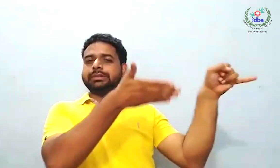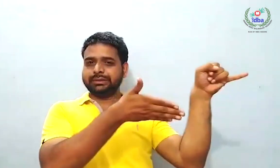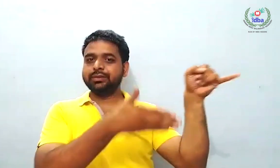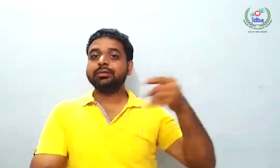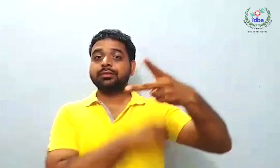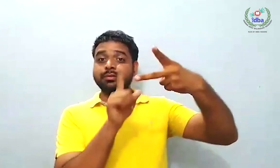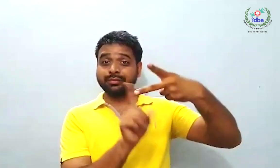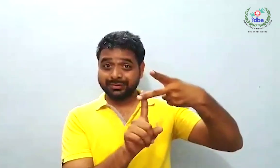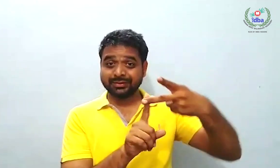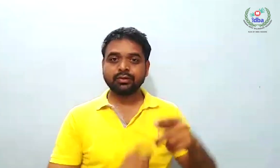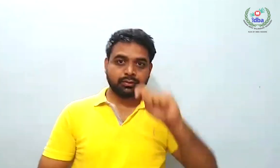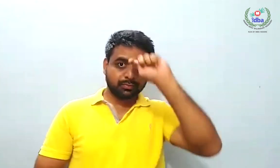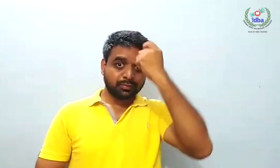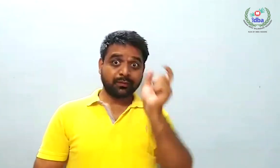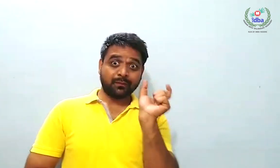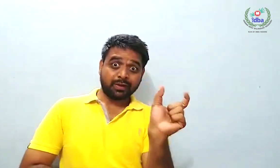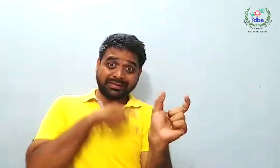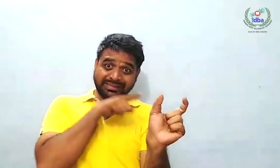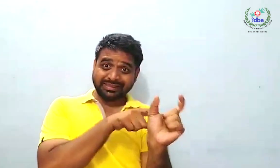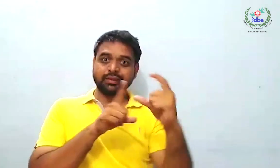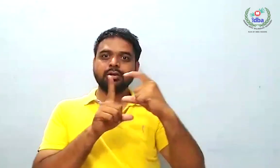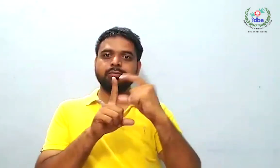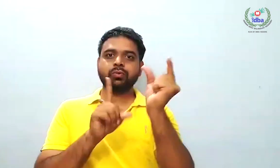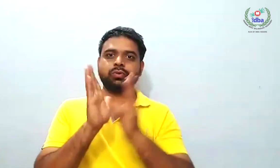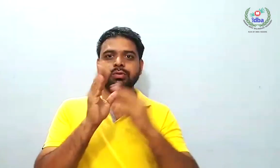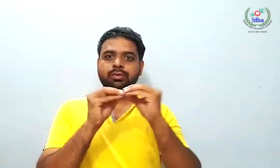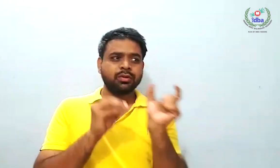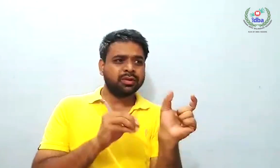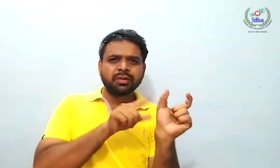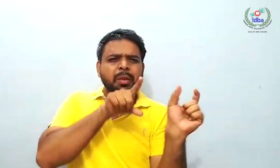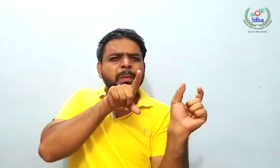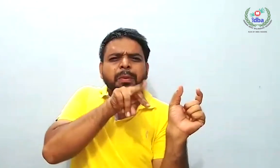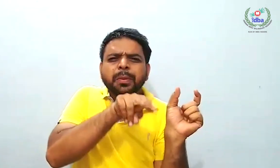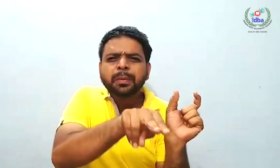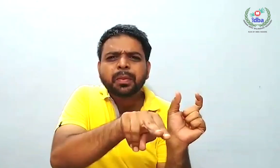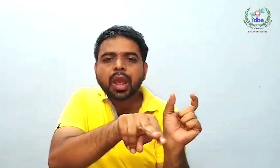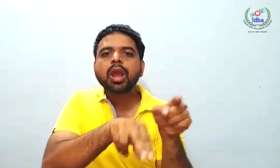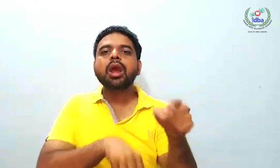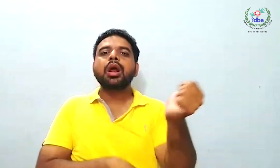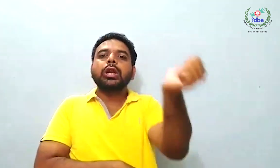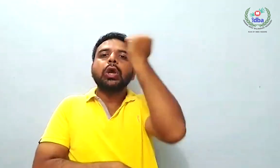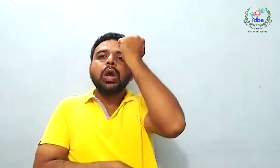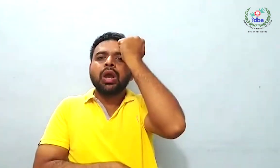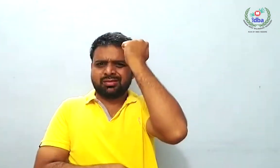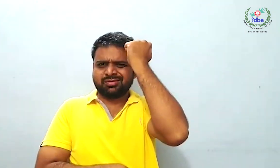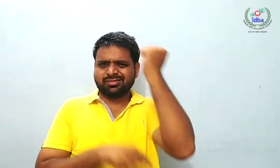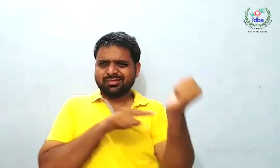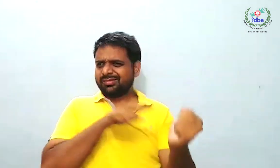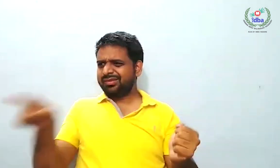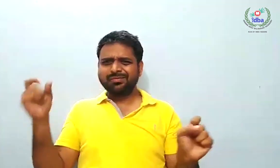कारण बिल्कुल गलत है। और दूसरा कारण है कि डम्ब शब्द का एक दूसरा मतलब भी होता है, वो है मूर्ख। तो ये अभी